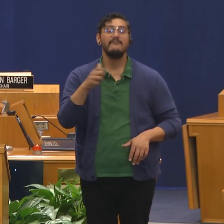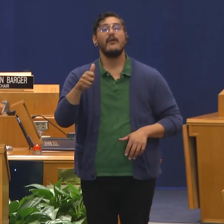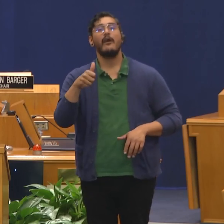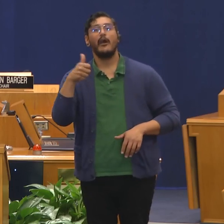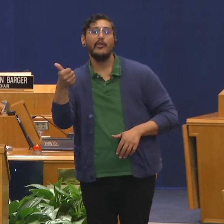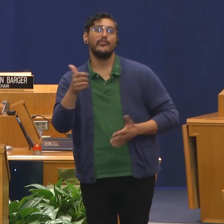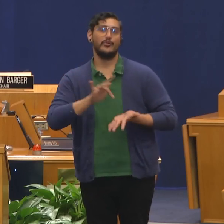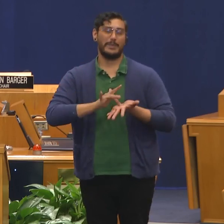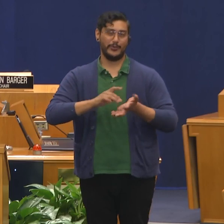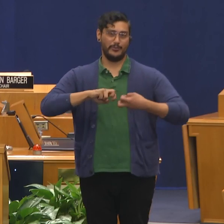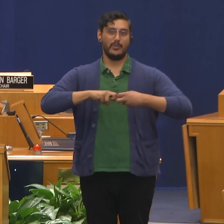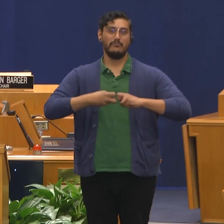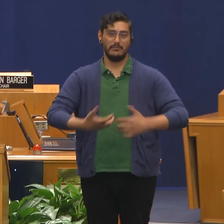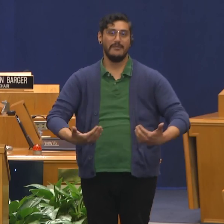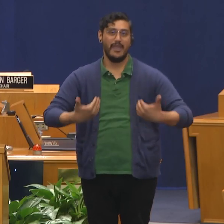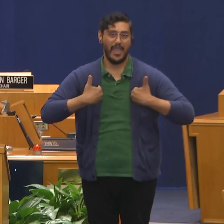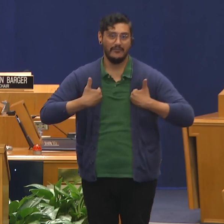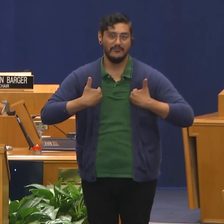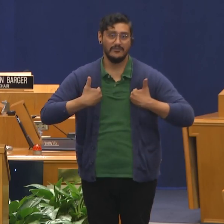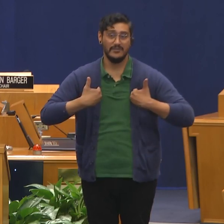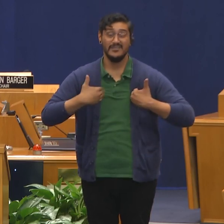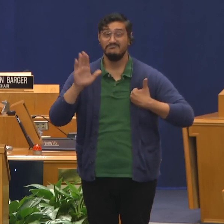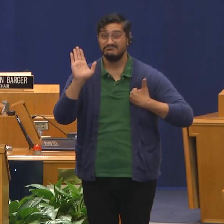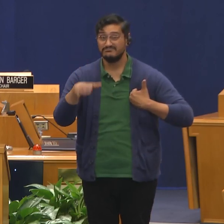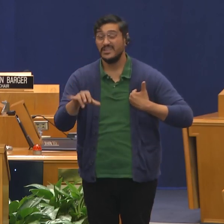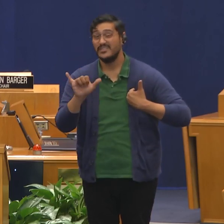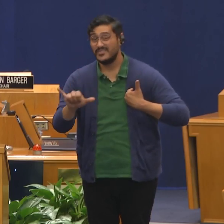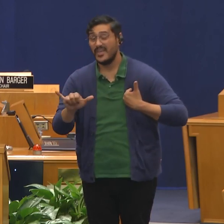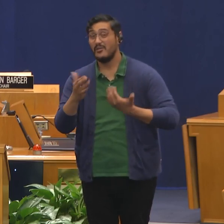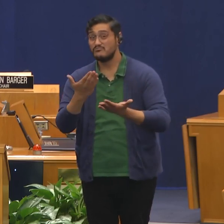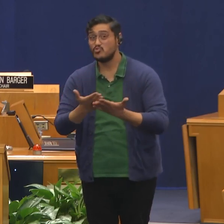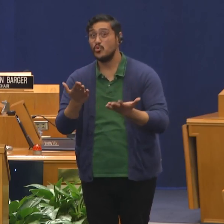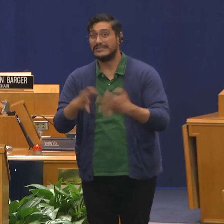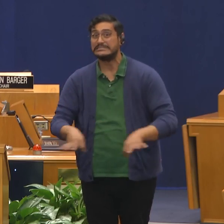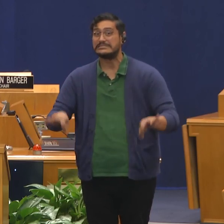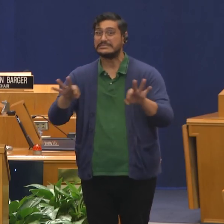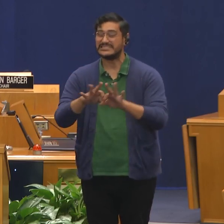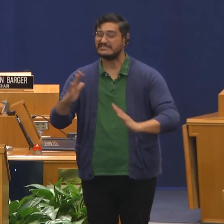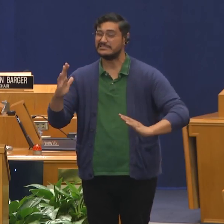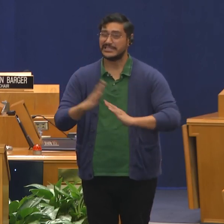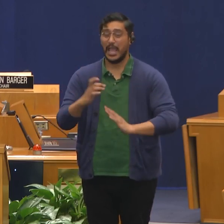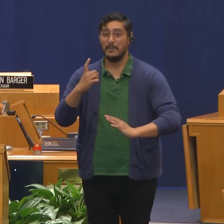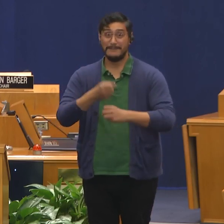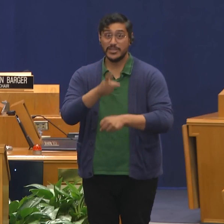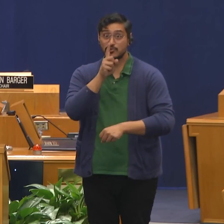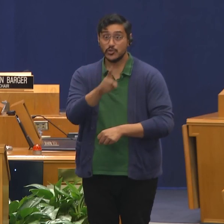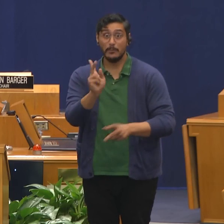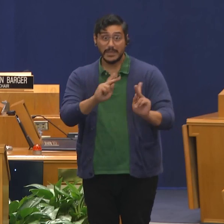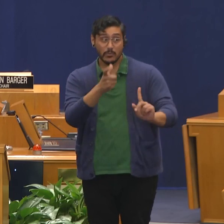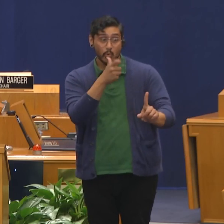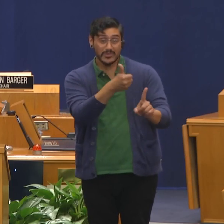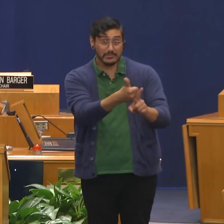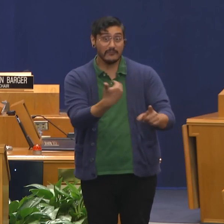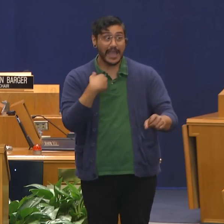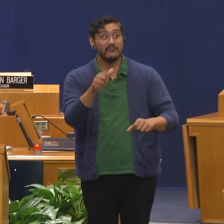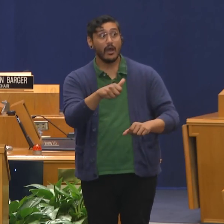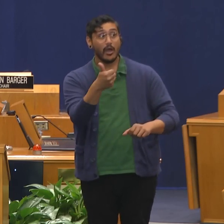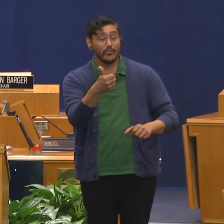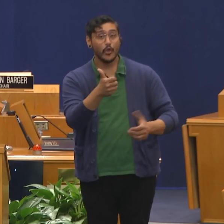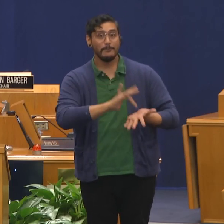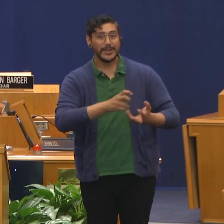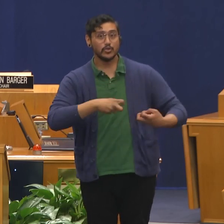subyacentes, lo que subraya la necesidad de que hagamos todo lo posible para que las personas con enfermedades delicadas de salud